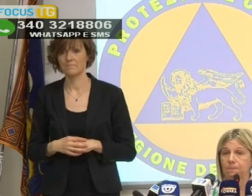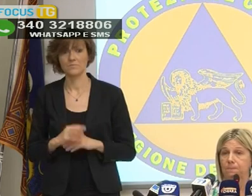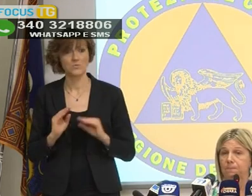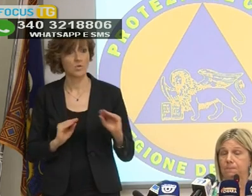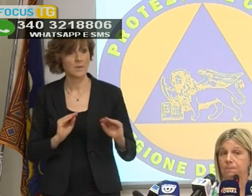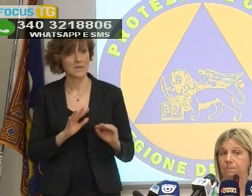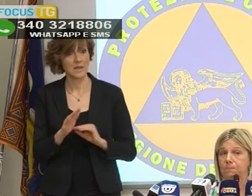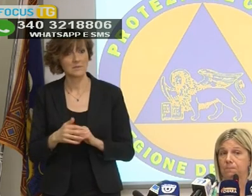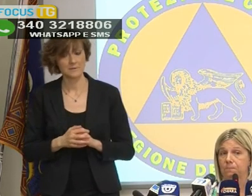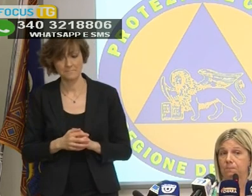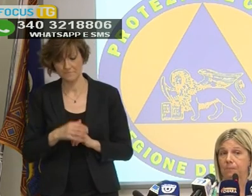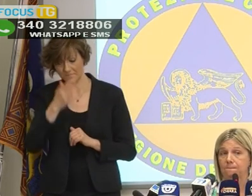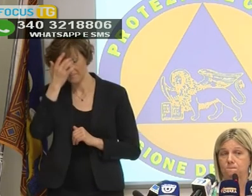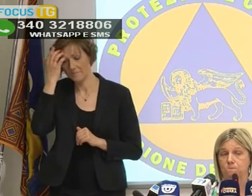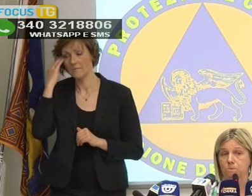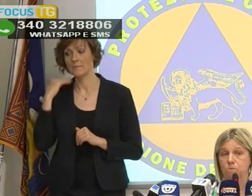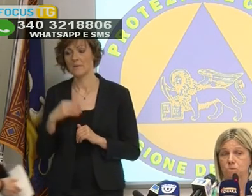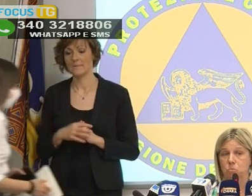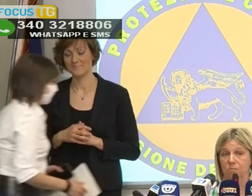Domande? Bonet.